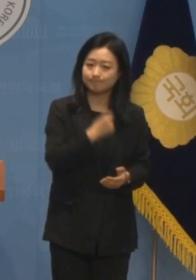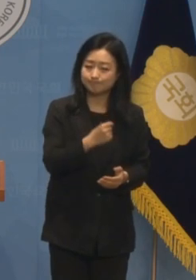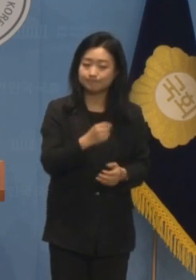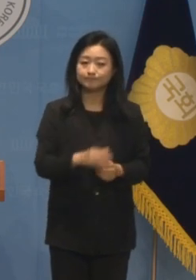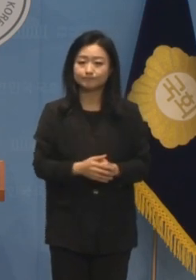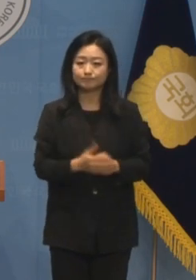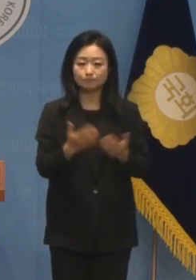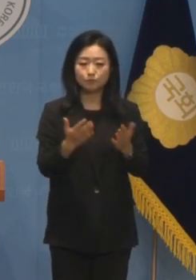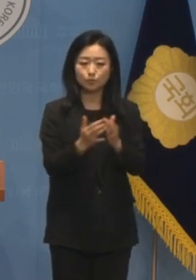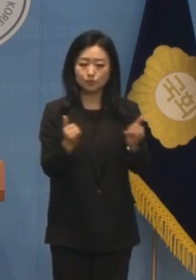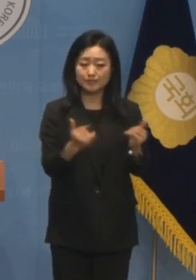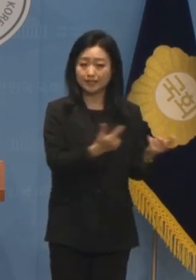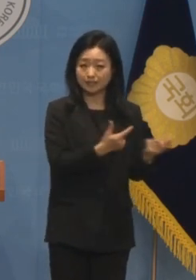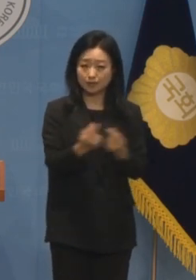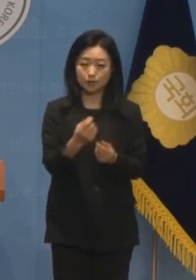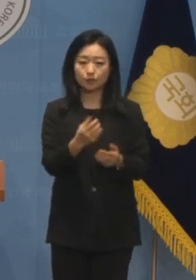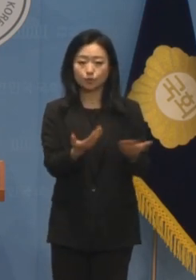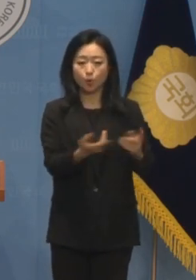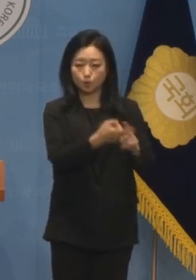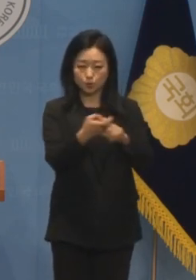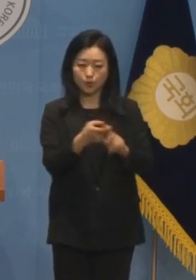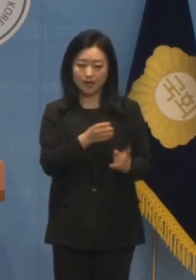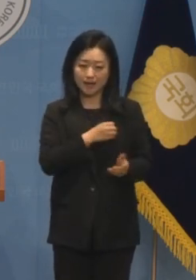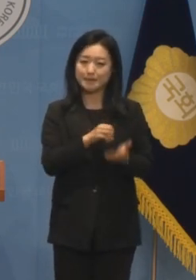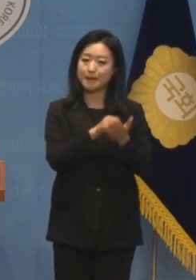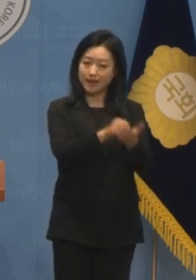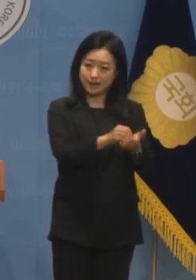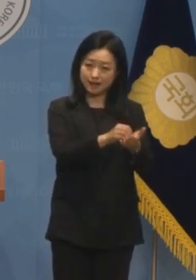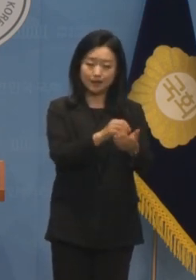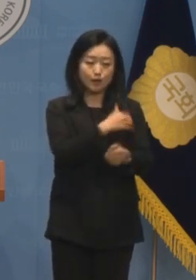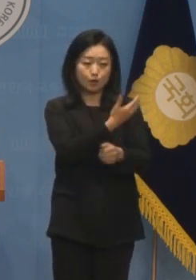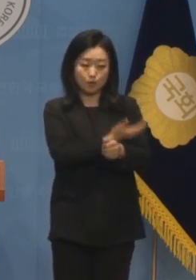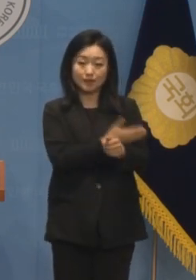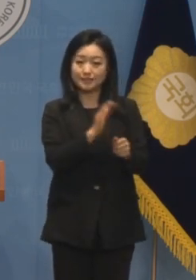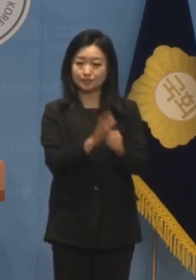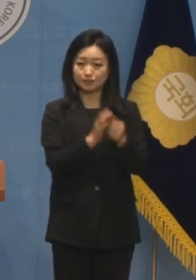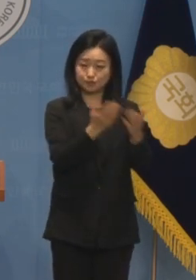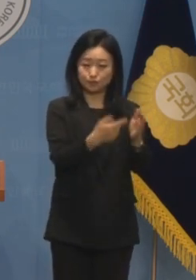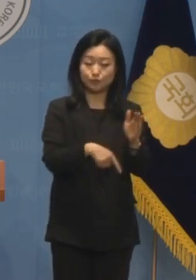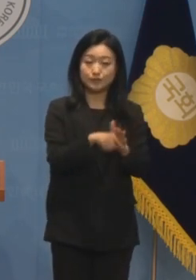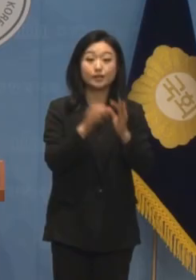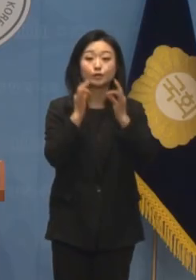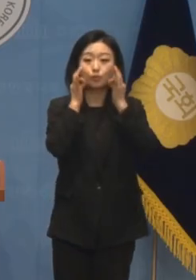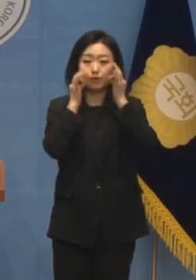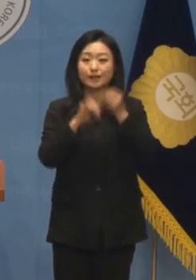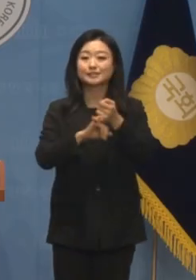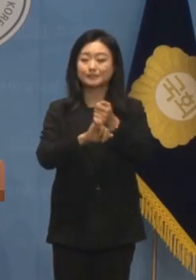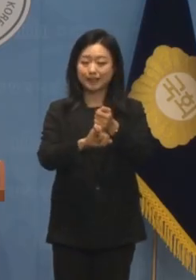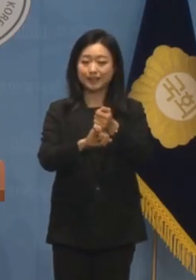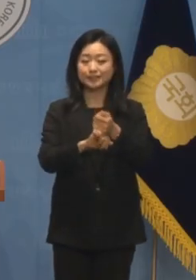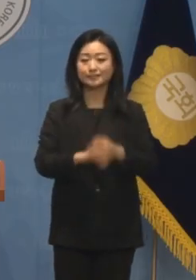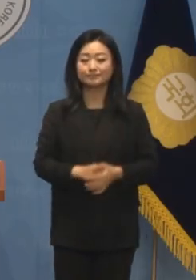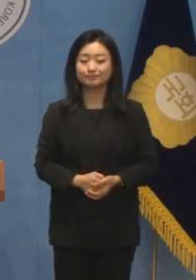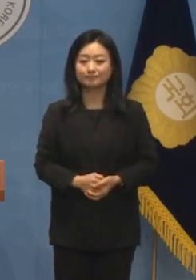모든 노동자가 노조에 가입할 권리를 보장받기 위해 최선을 다하겠습니다.